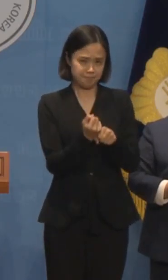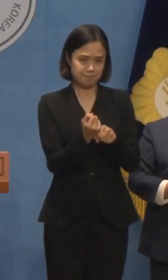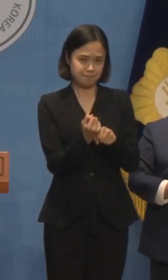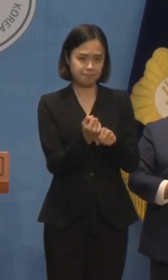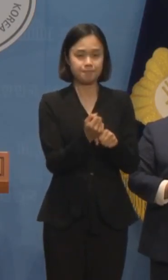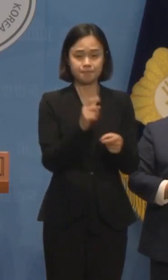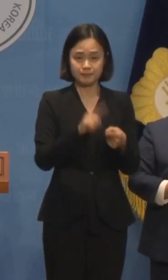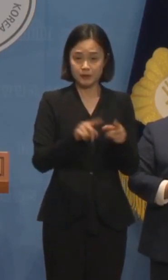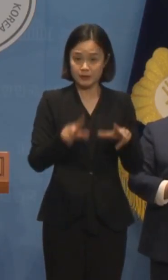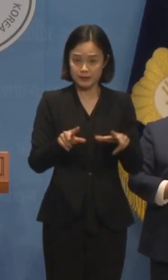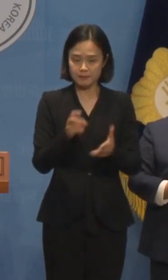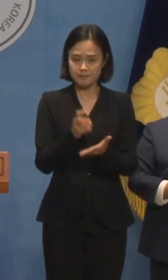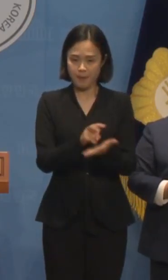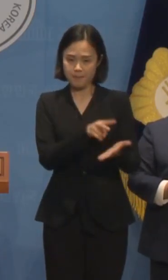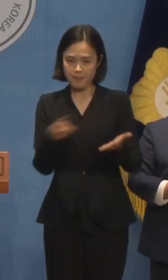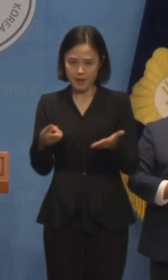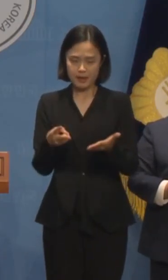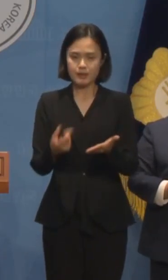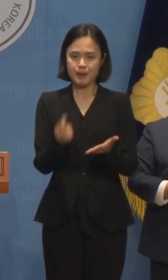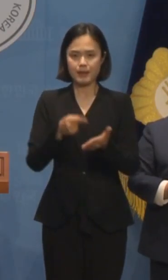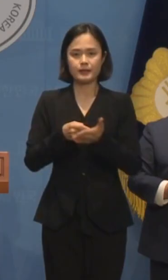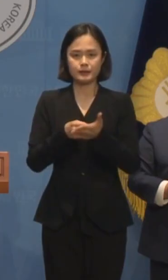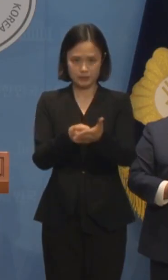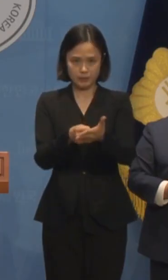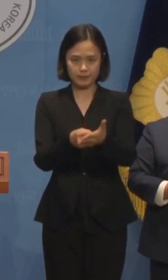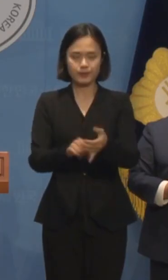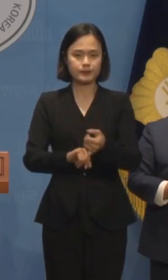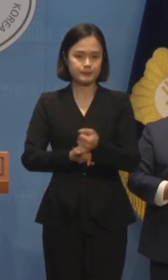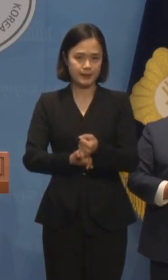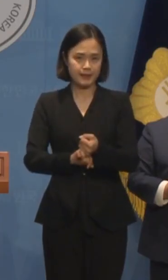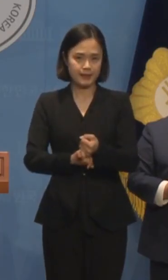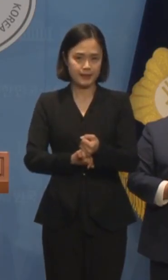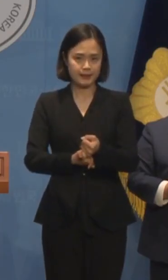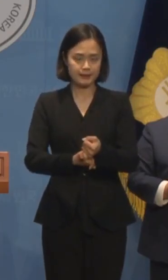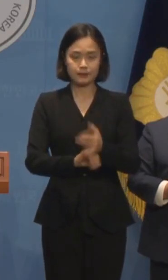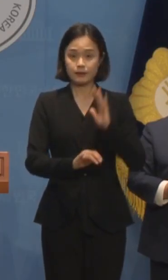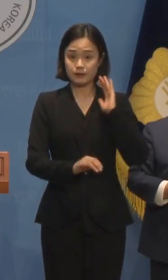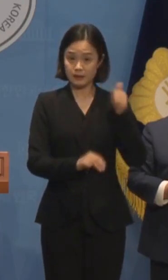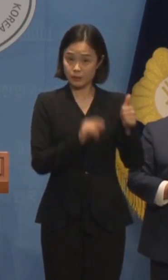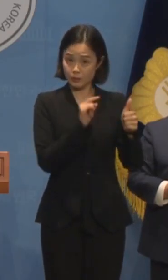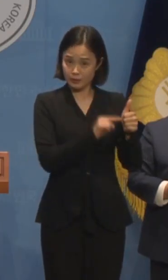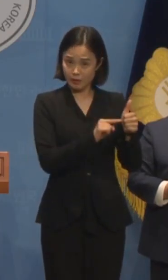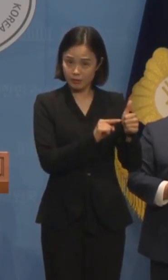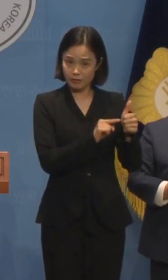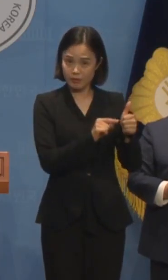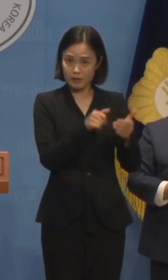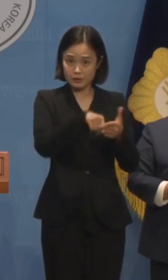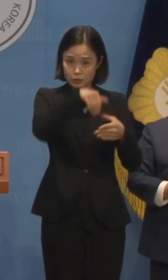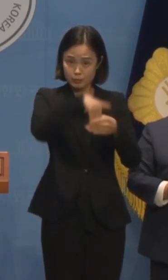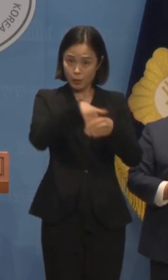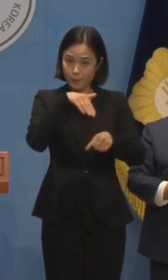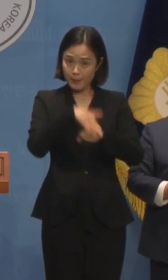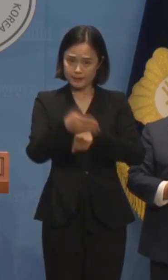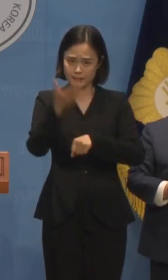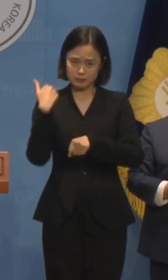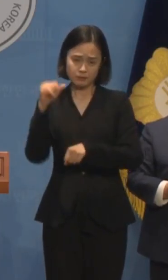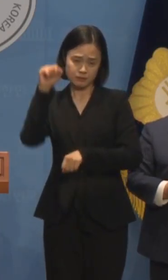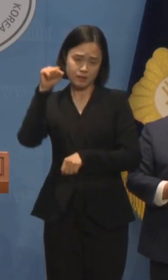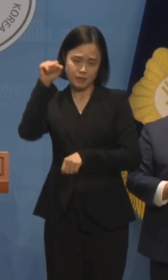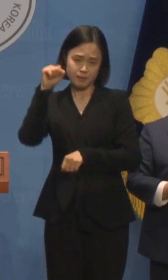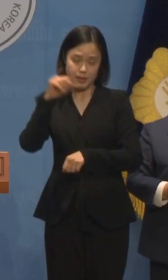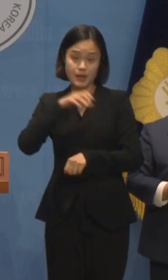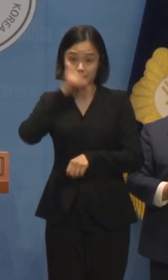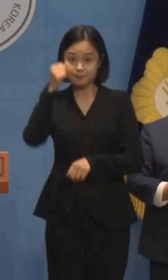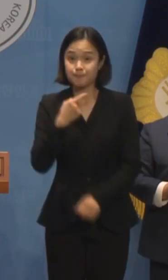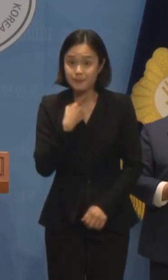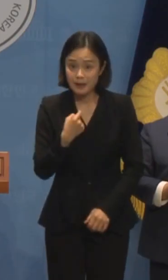것입니다. 87년 헌법 개정으로 대통령 직선제를 이뤄냈다면 2024년 헌법 개정은 국민에